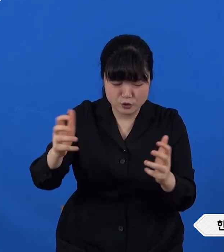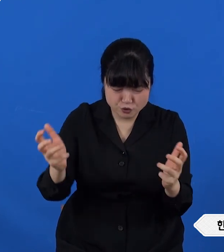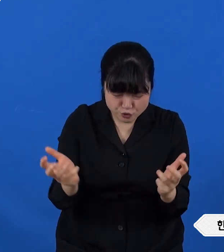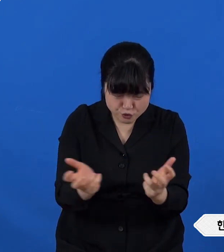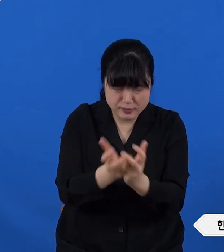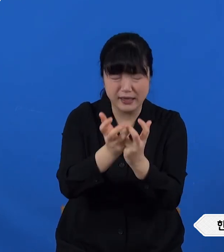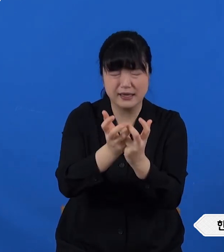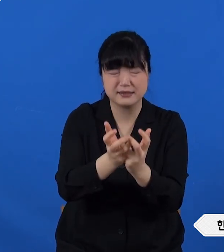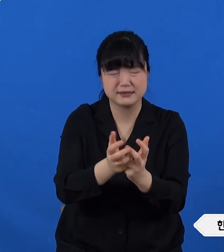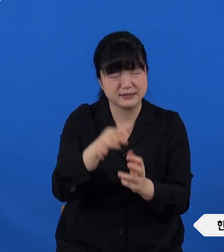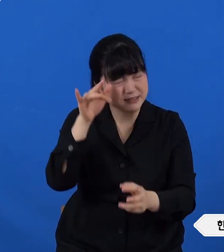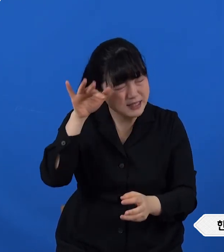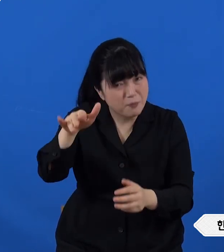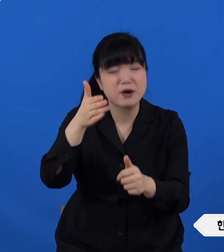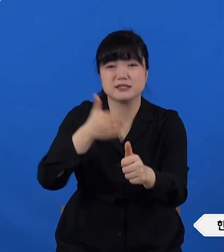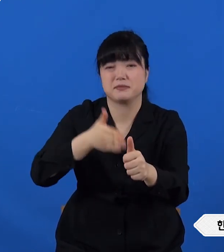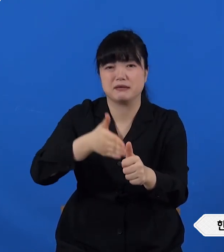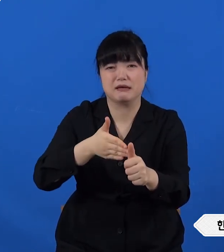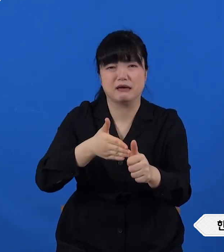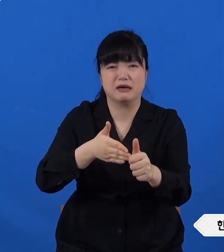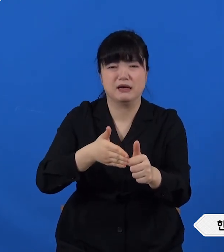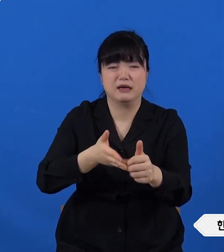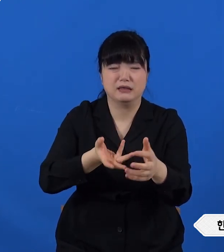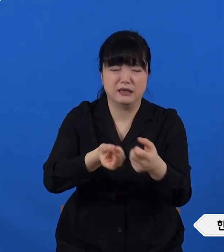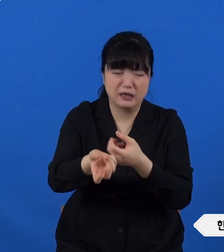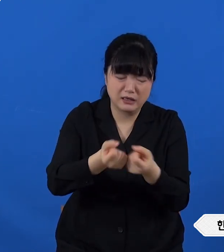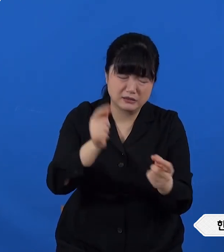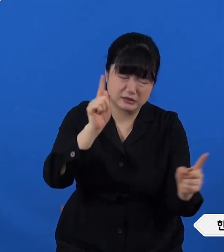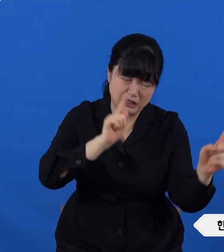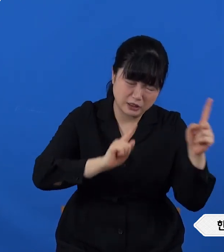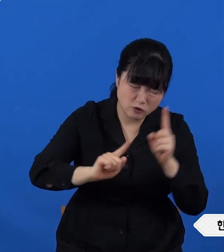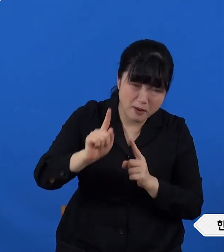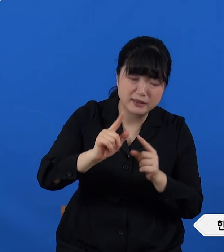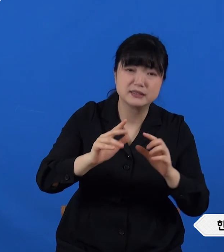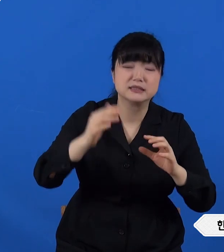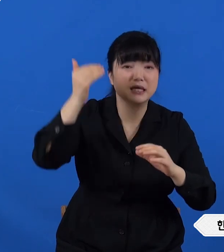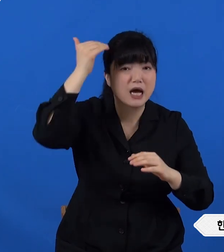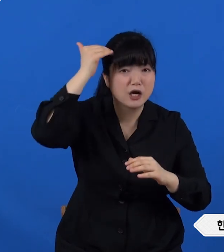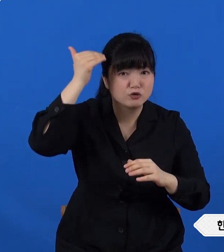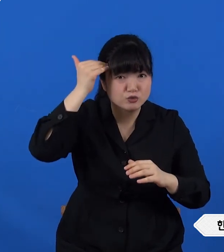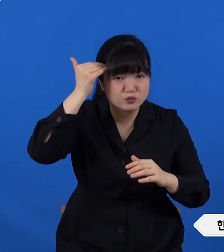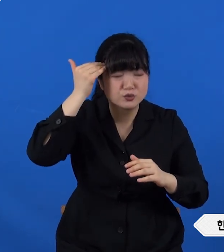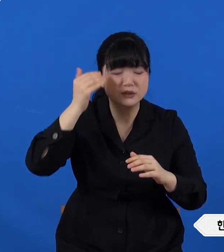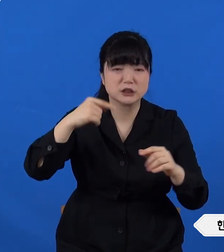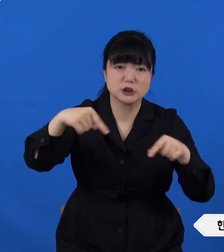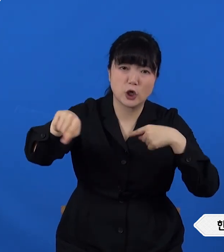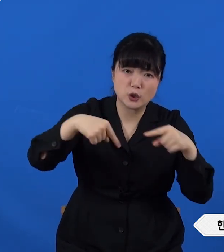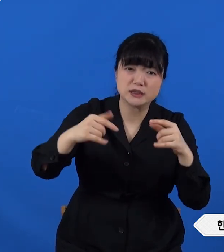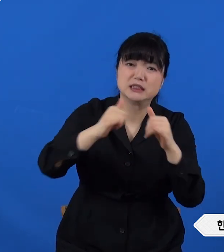사모하십시다. 갈기갈기 찢겨진 이 나라, 이 정치, 사회,